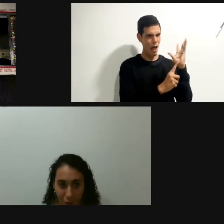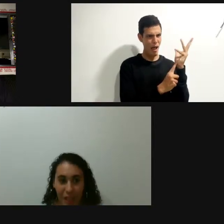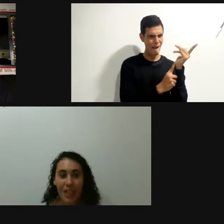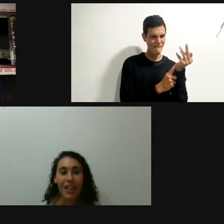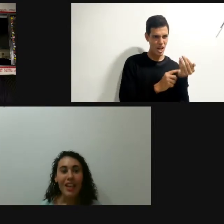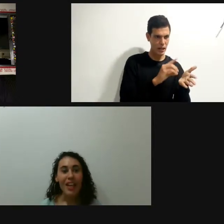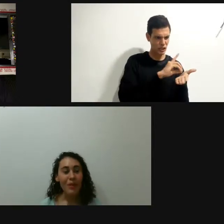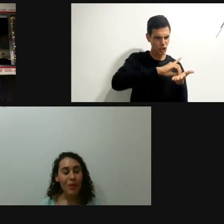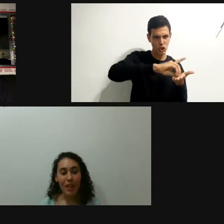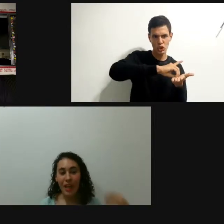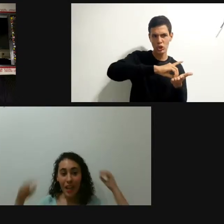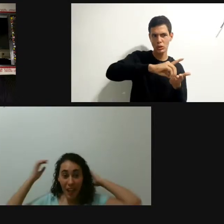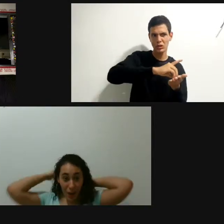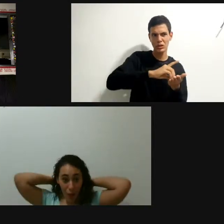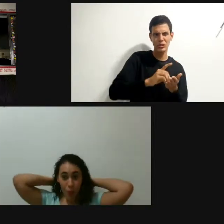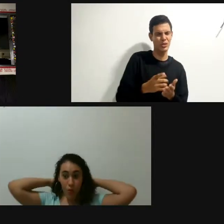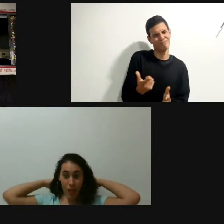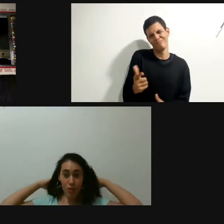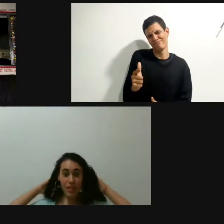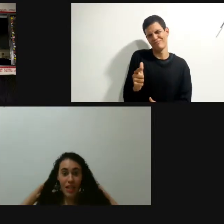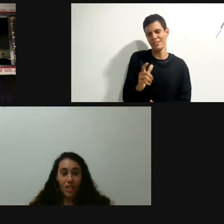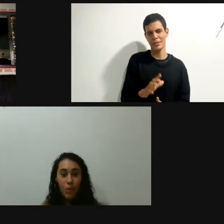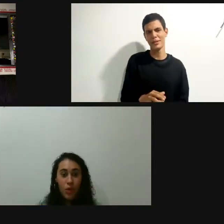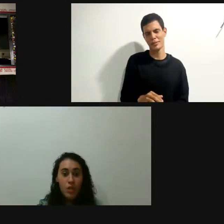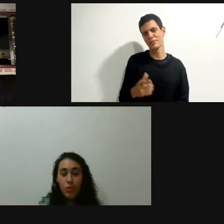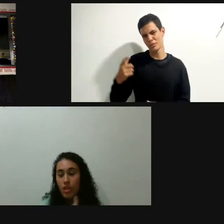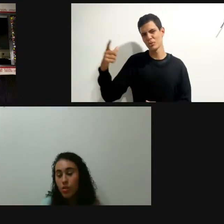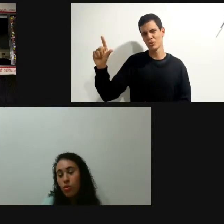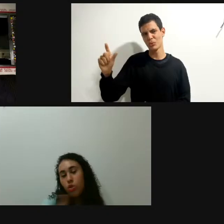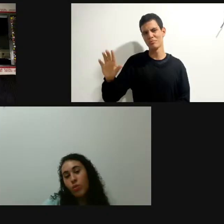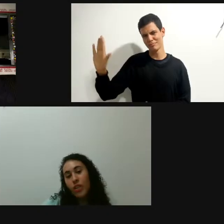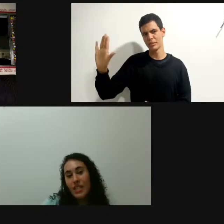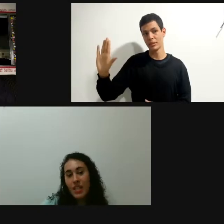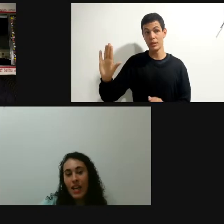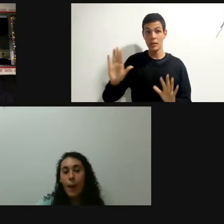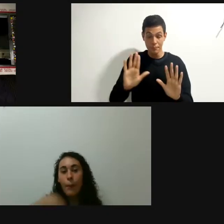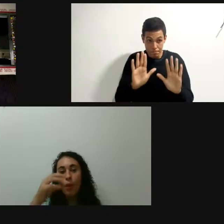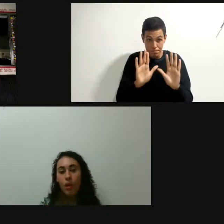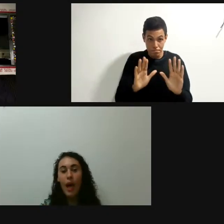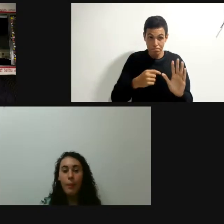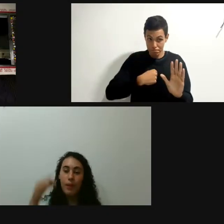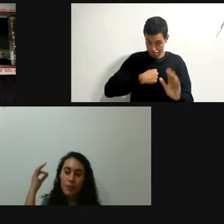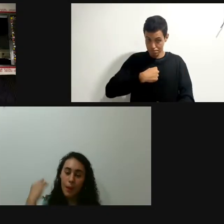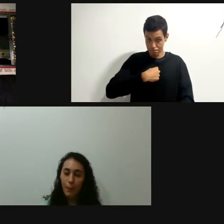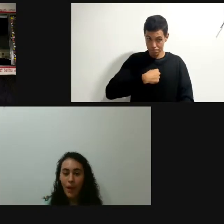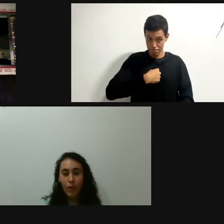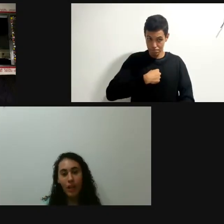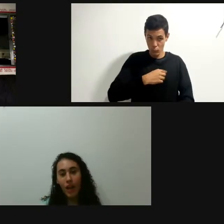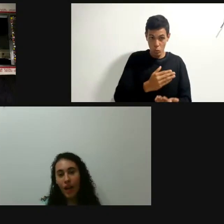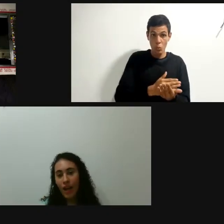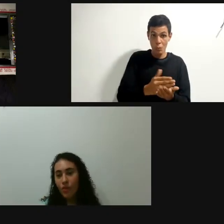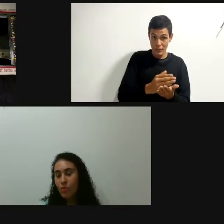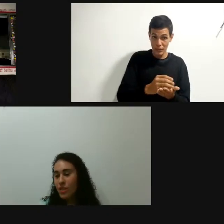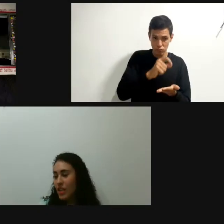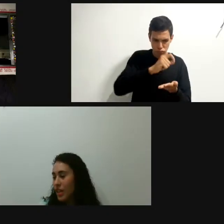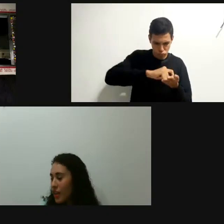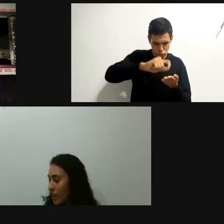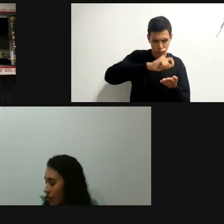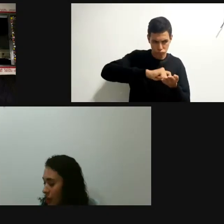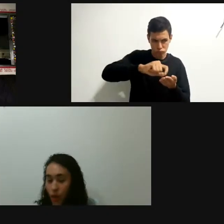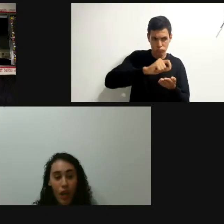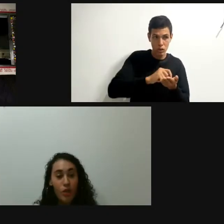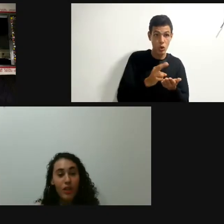sou. Porque desde que eu me conheço por gente, eu costumo desenhar por lápis, papel, vamos